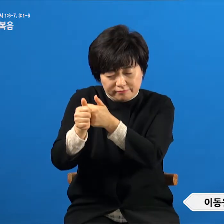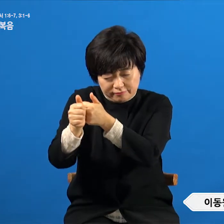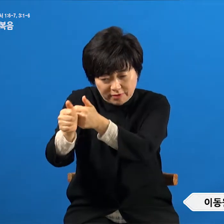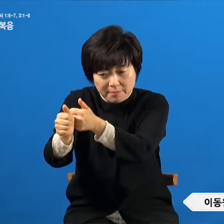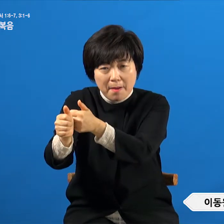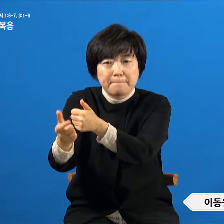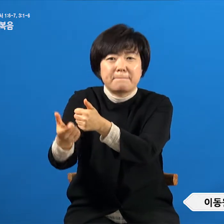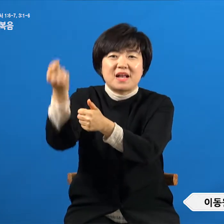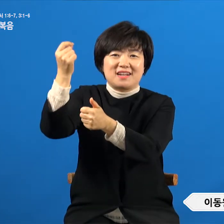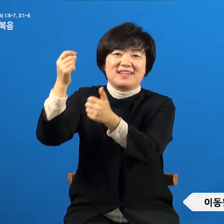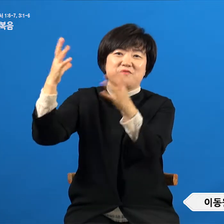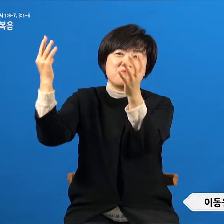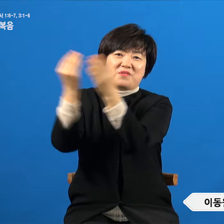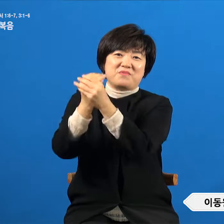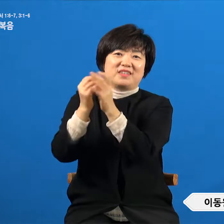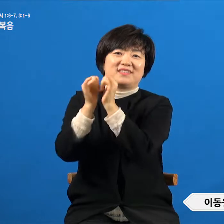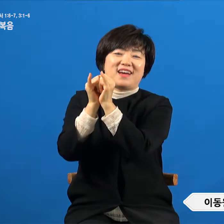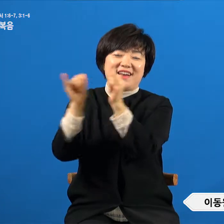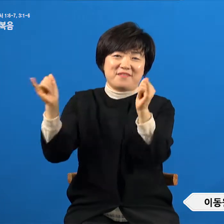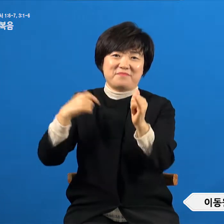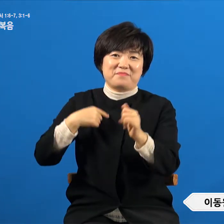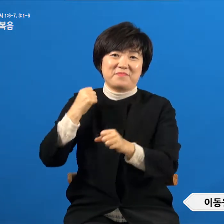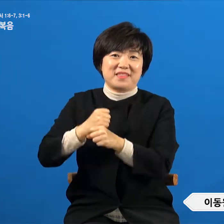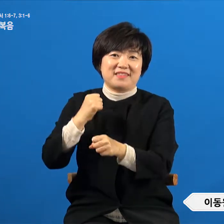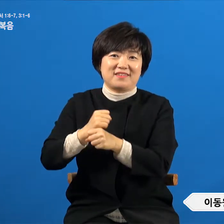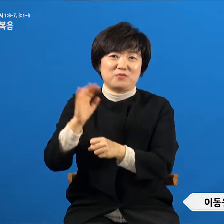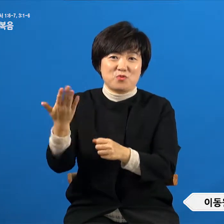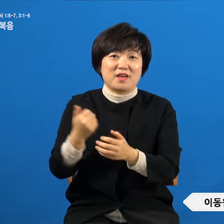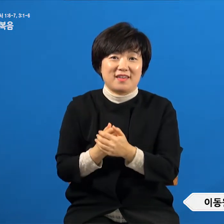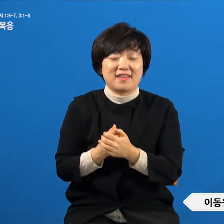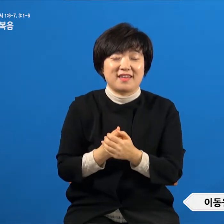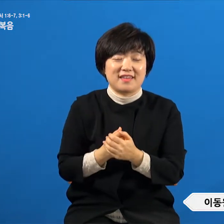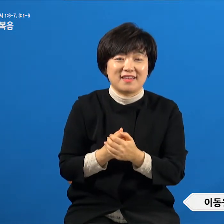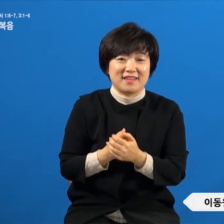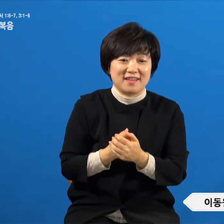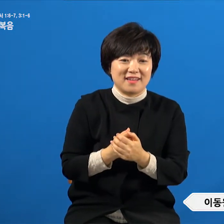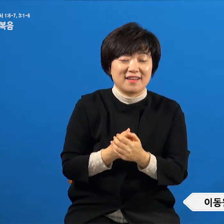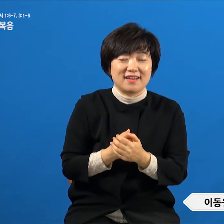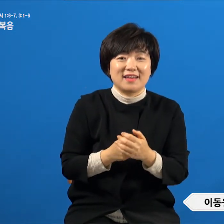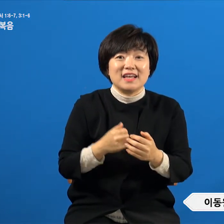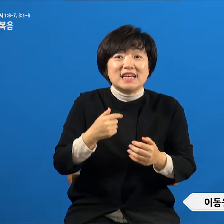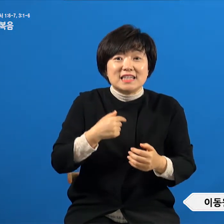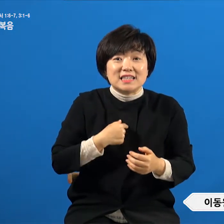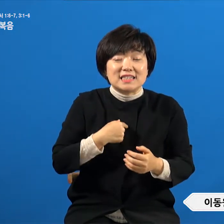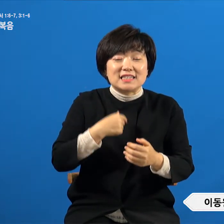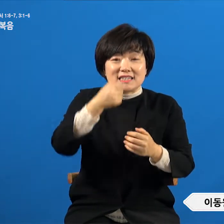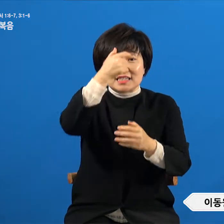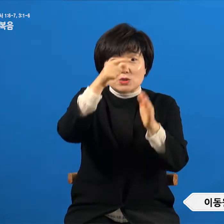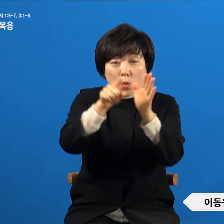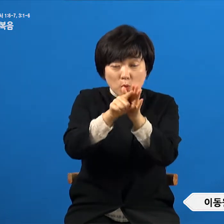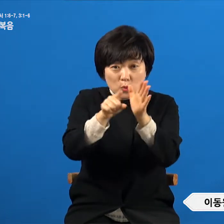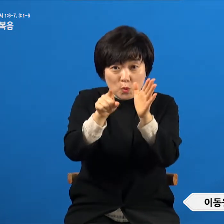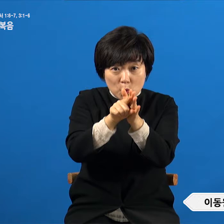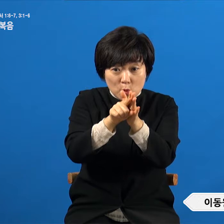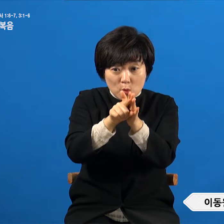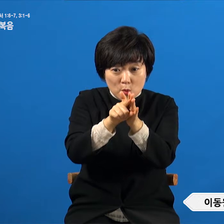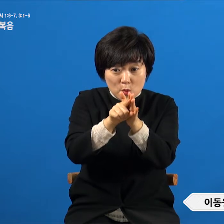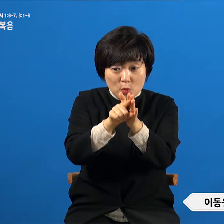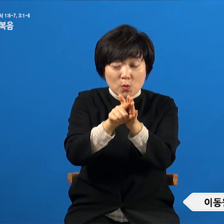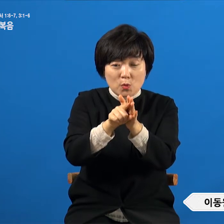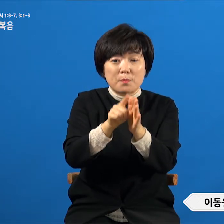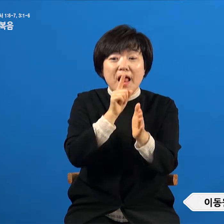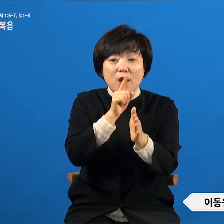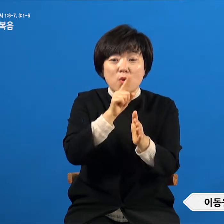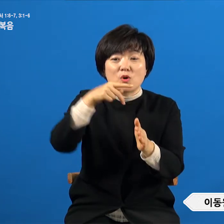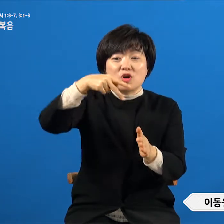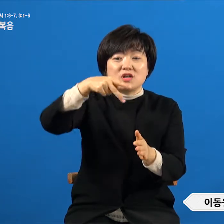얼만큼 속히 만들어지느냐라는 결과는 사람에 따라 다양할 수가 있습니다. 이것을 기독교 교리에서 성화의 과정이라고 부르는